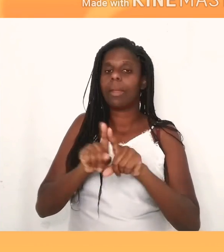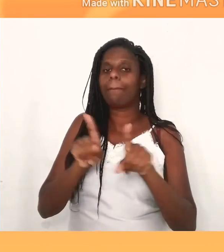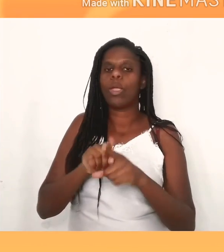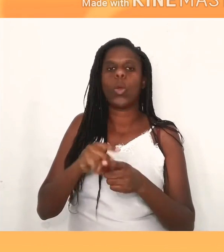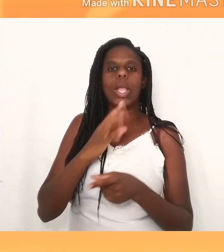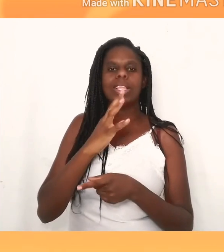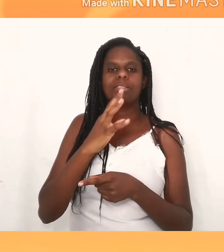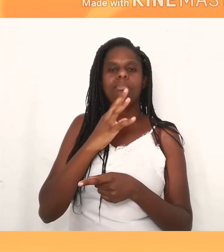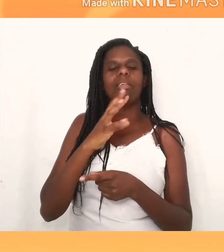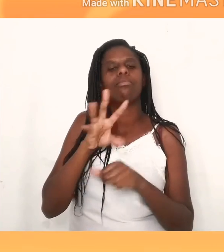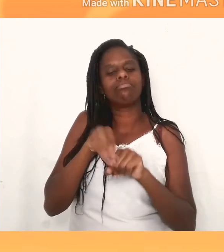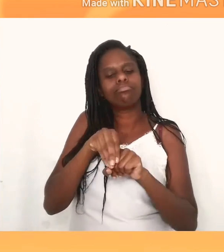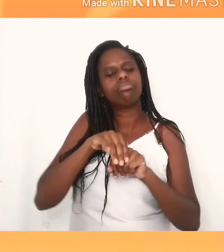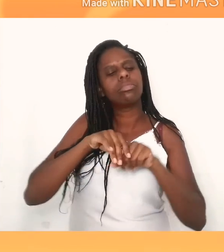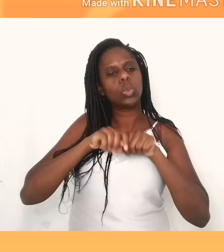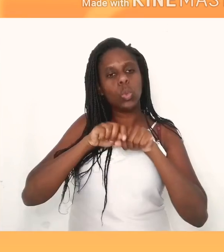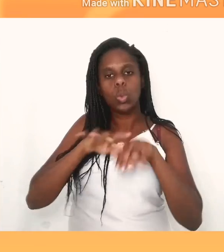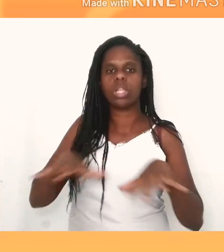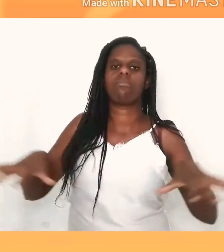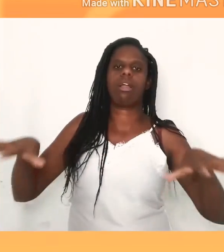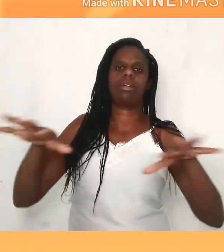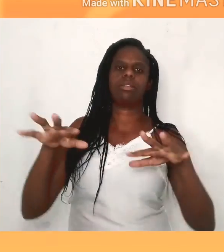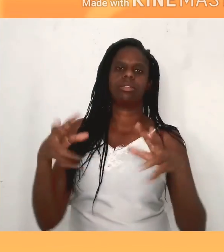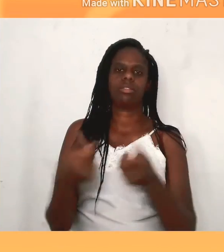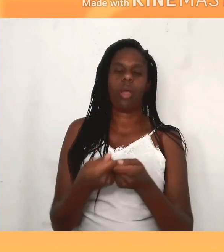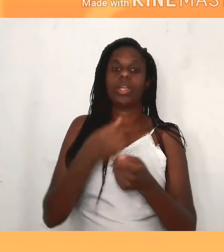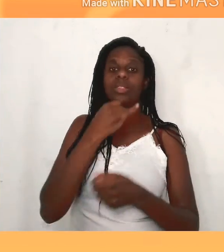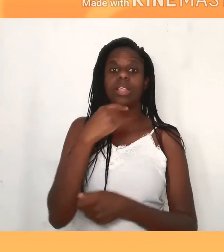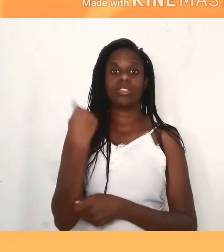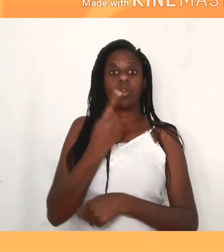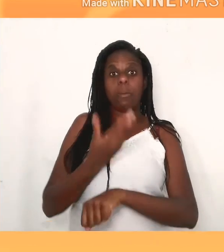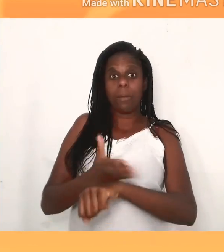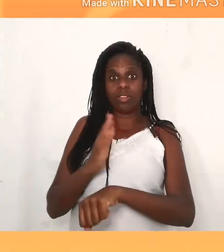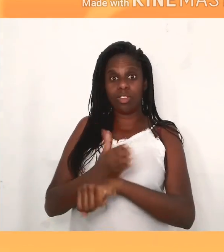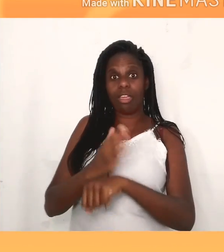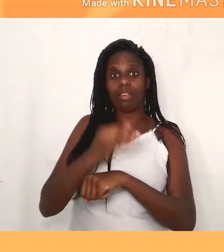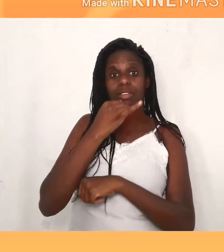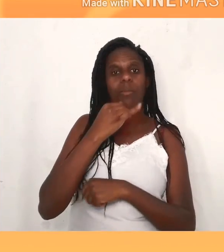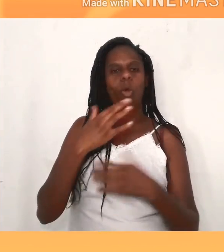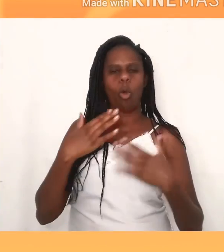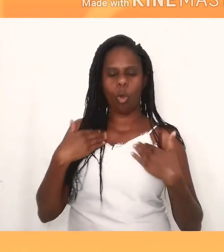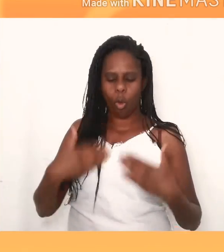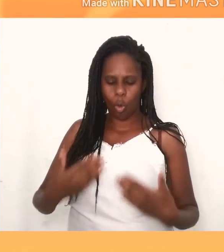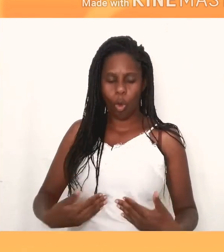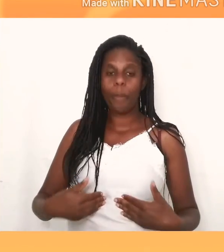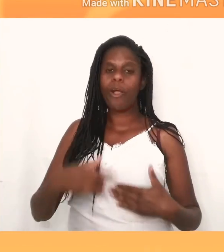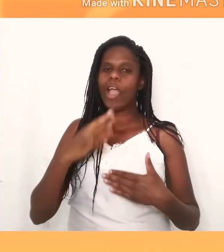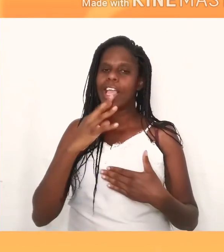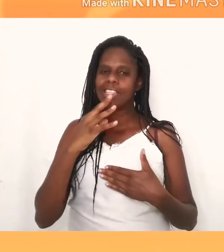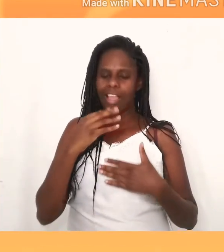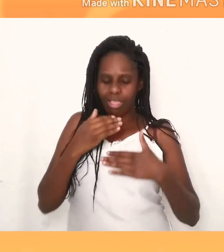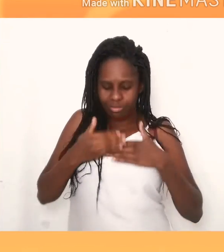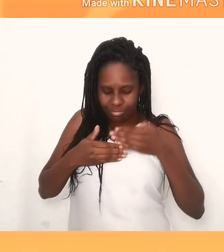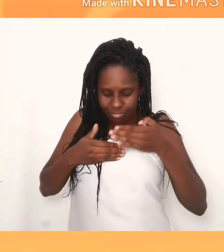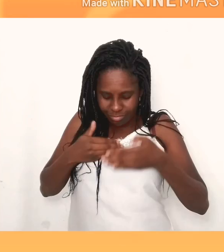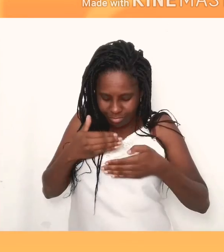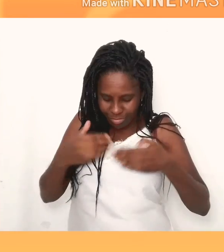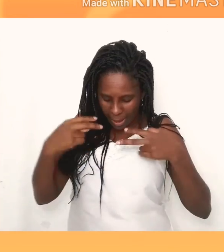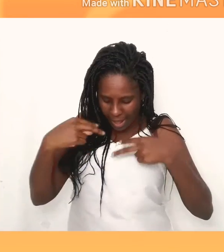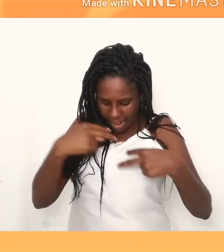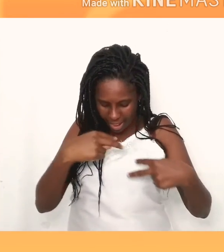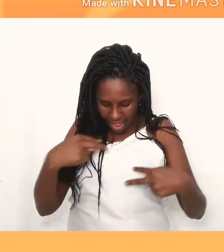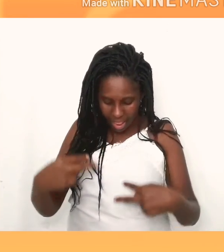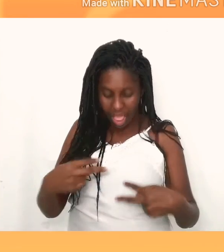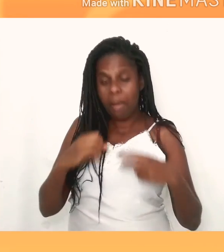universal. Então, quando a gente pratica yoga, a gente está refazendo esse caminho pelo nosso próprio corpo, né?